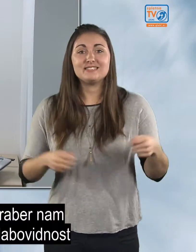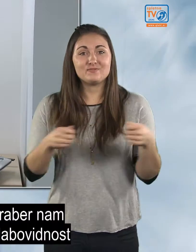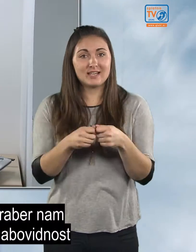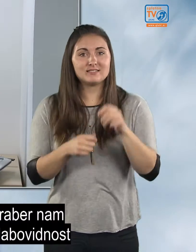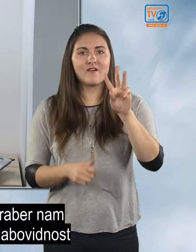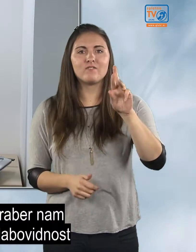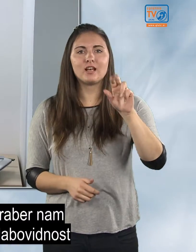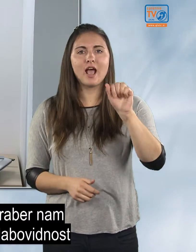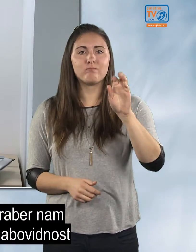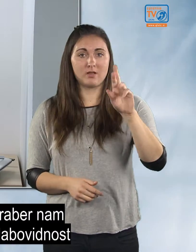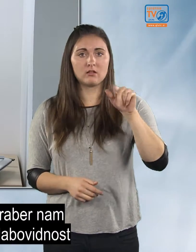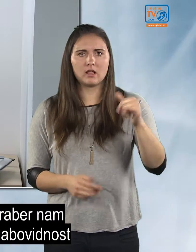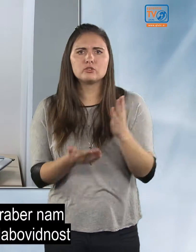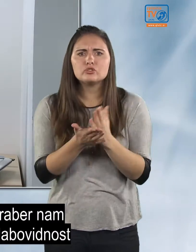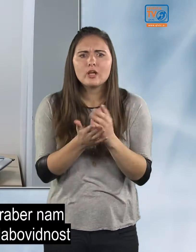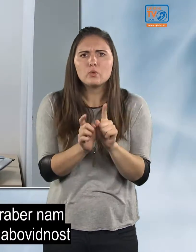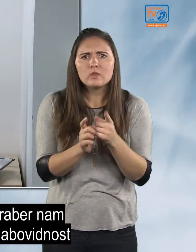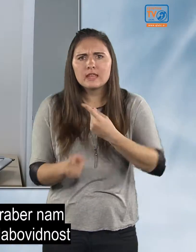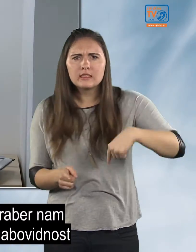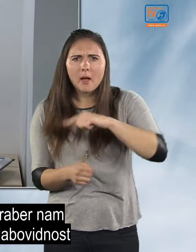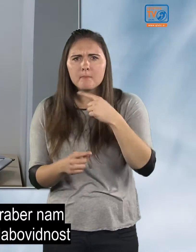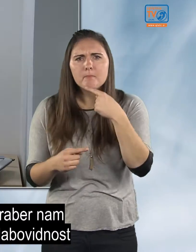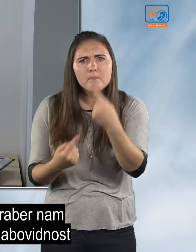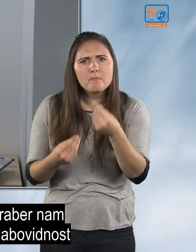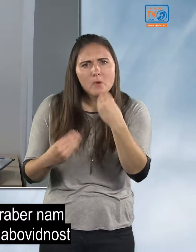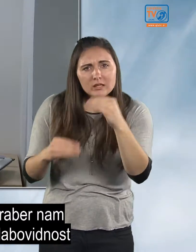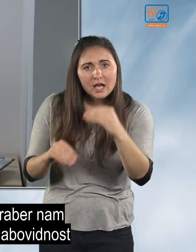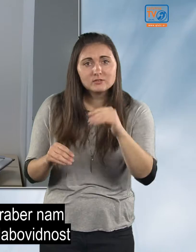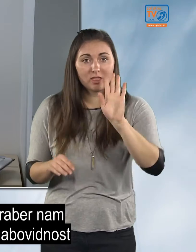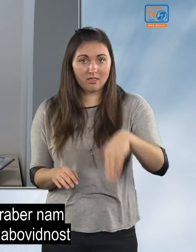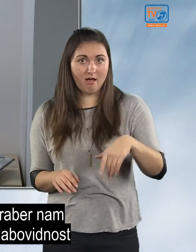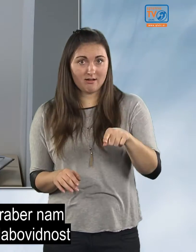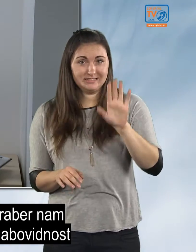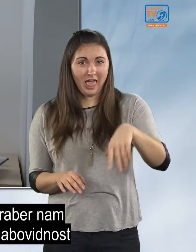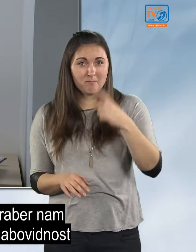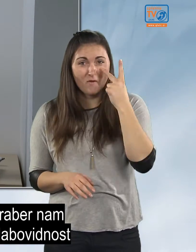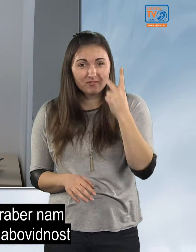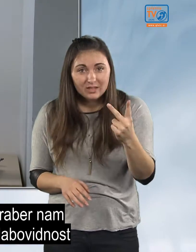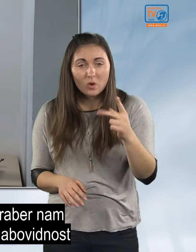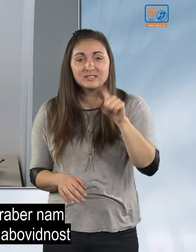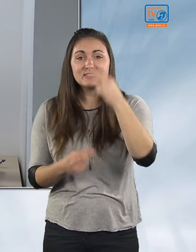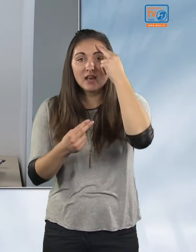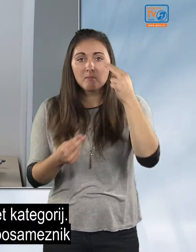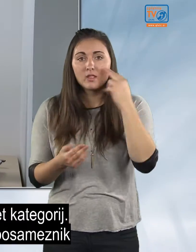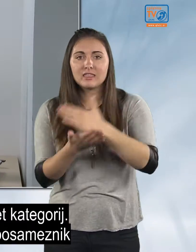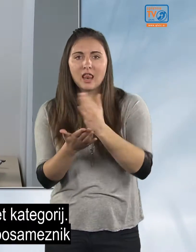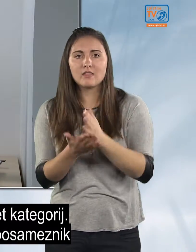Predsednik zveze, Tomaž Vraber, nam je še pojasnil, da se slabovidnost in slepota delita na 5 kategorij.